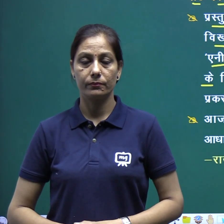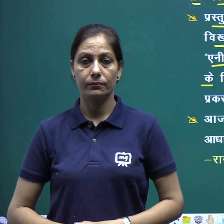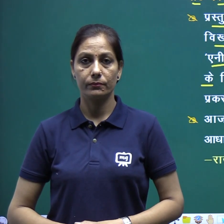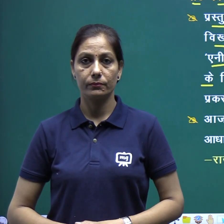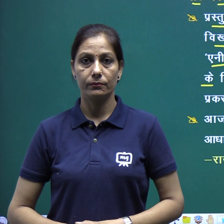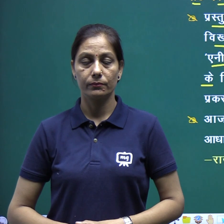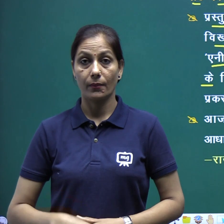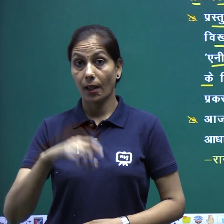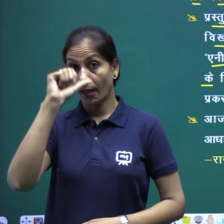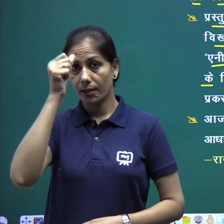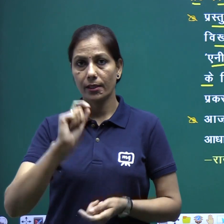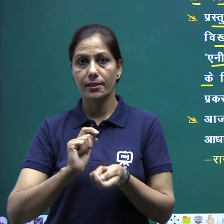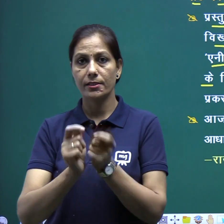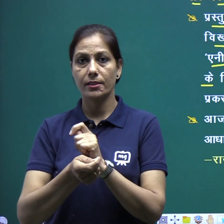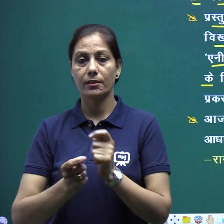हिंदी रूपांतर के